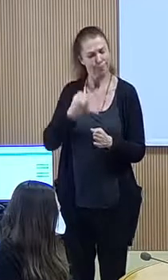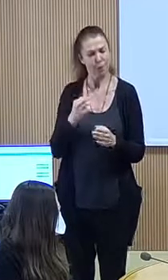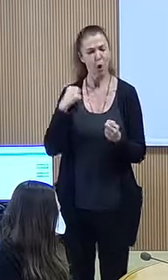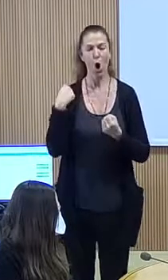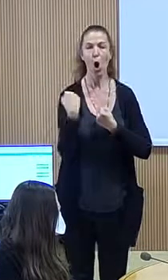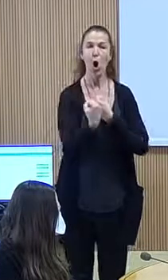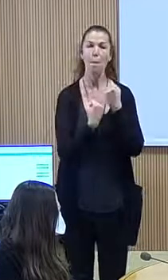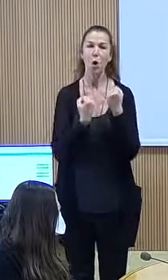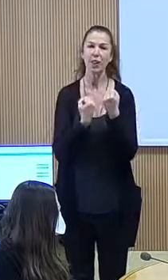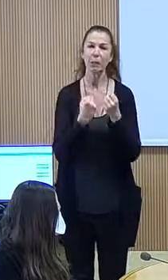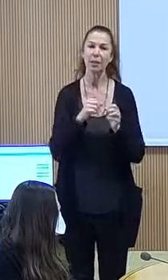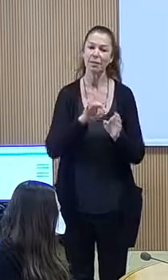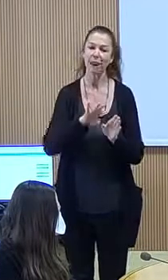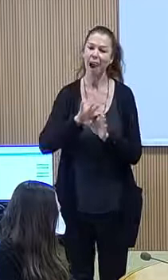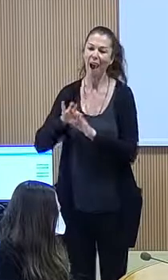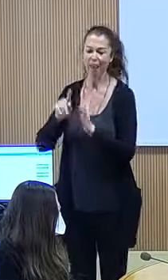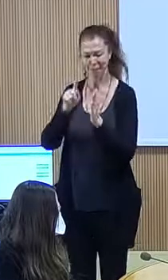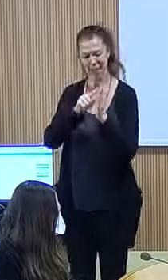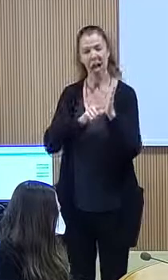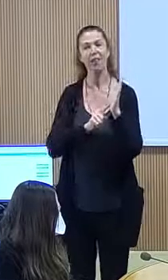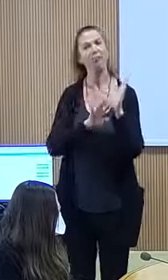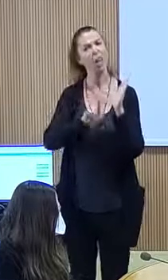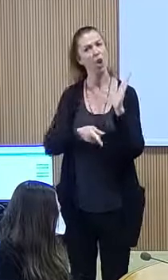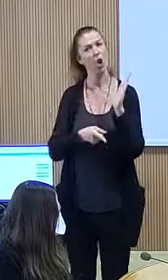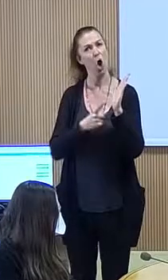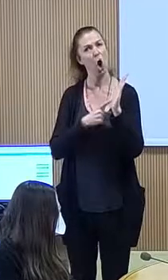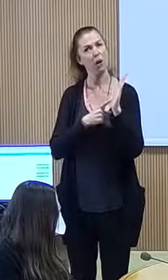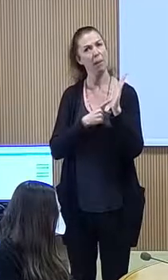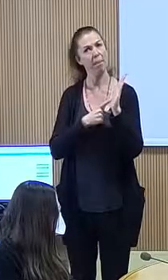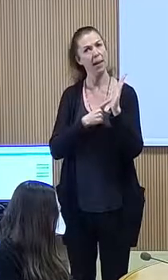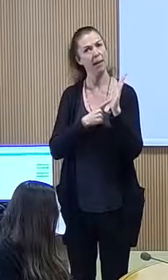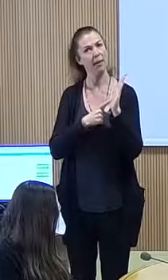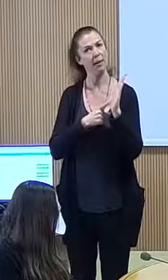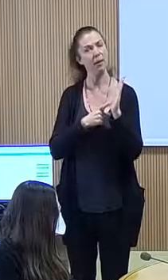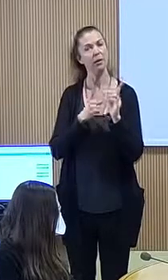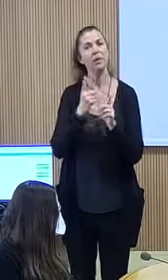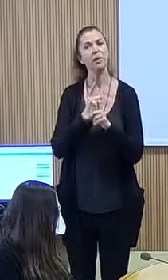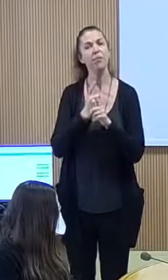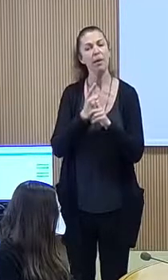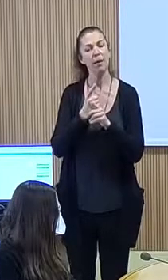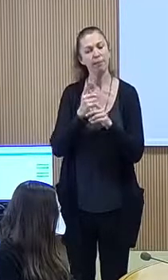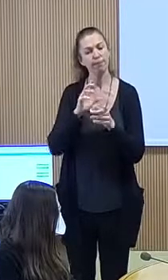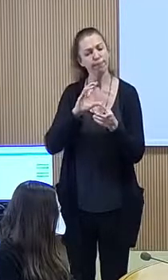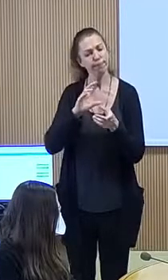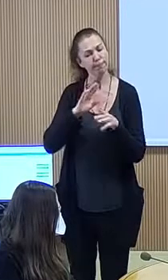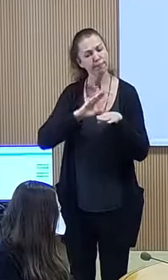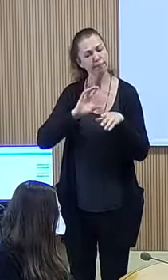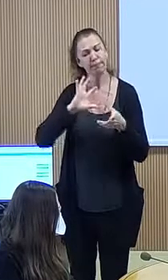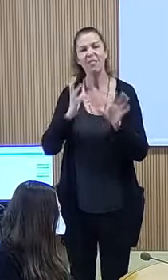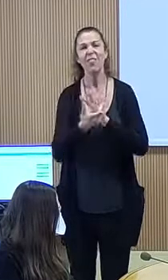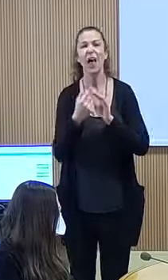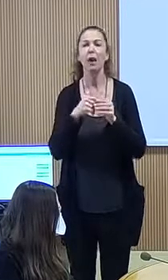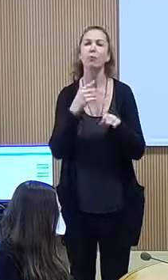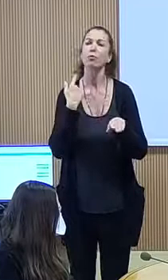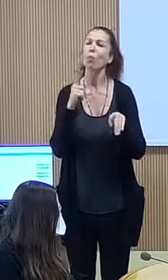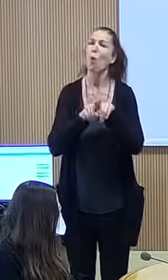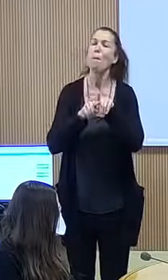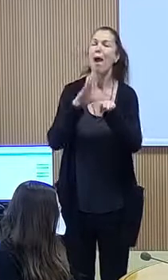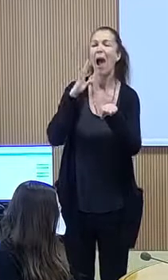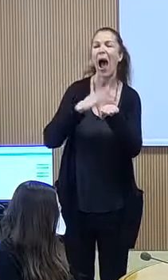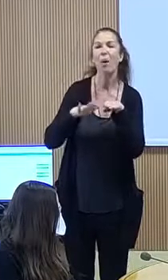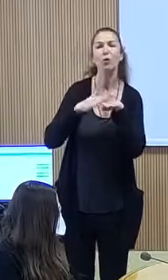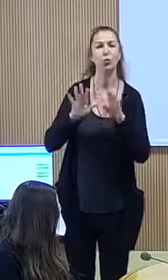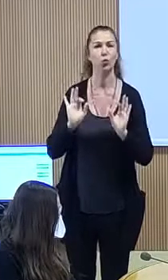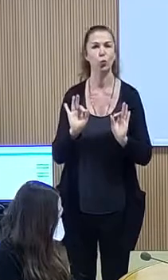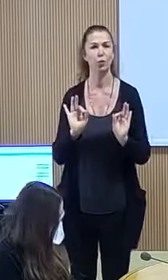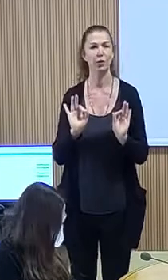norme al di là anche delle norme perché deve diventare un'abitudine più riusciamo a far diventare